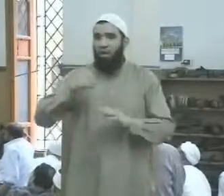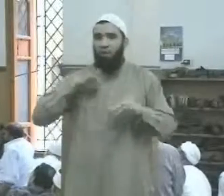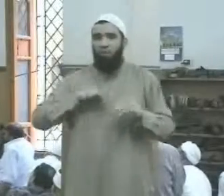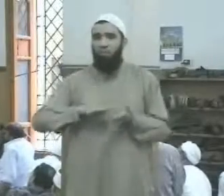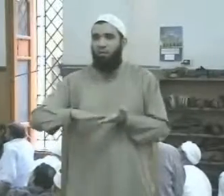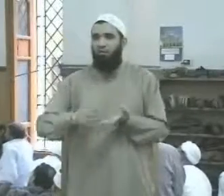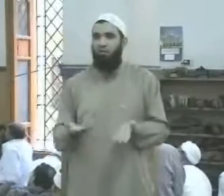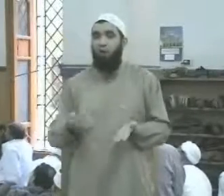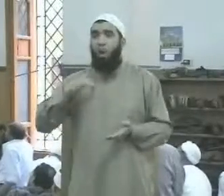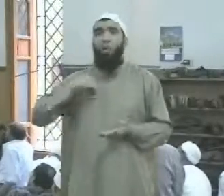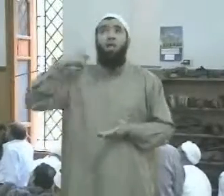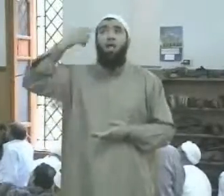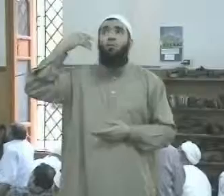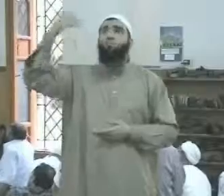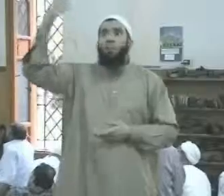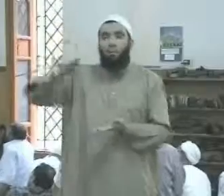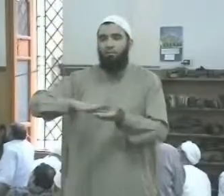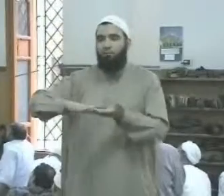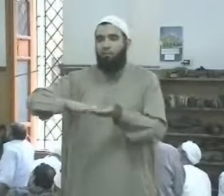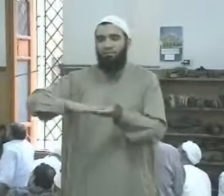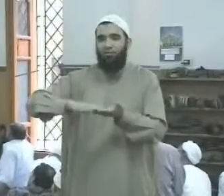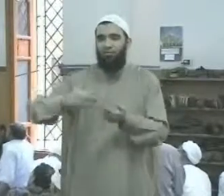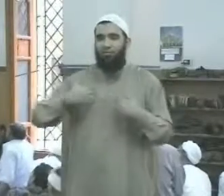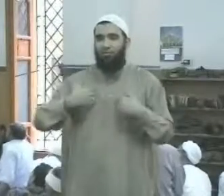ولا طموحات نبحث عن سبل تحقيقها.